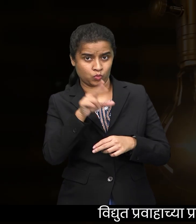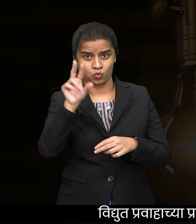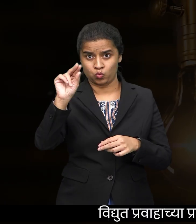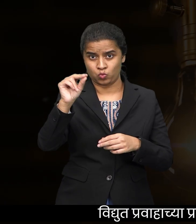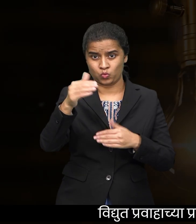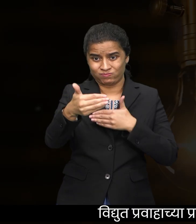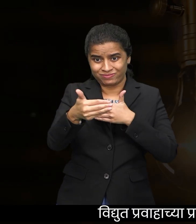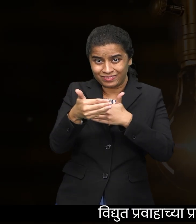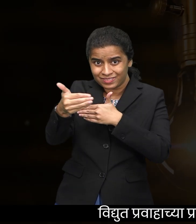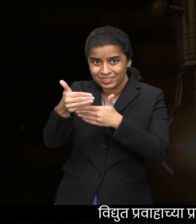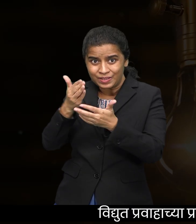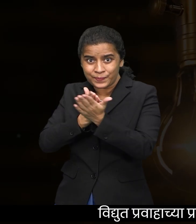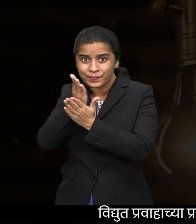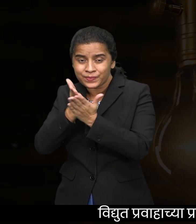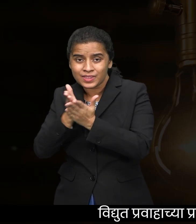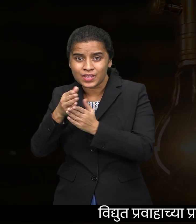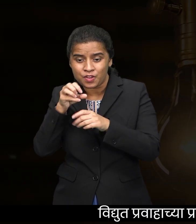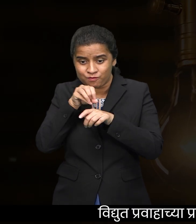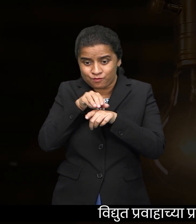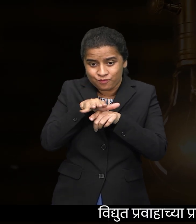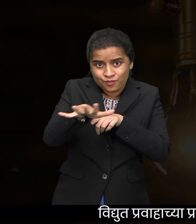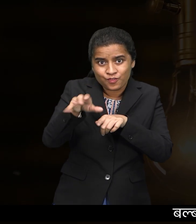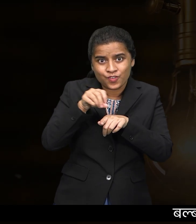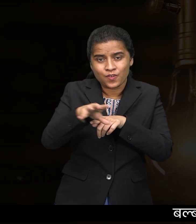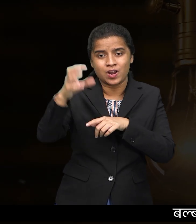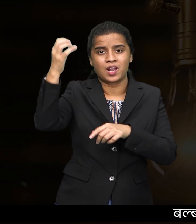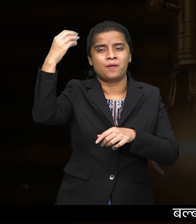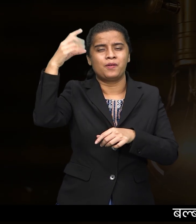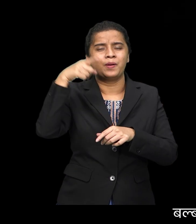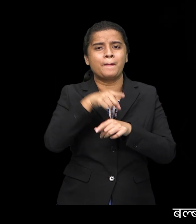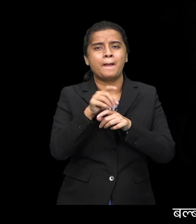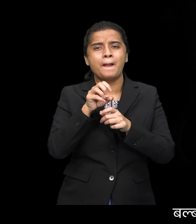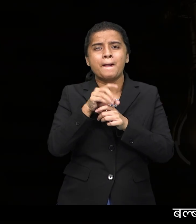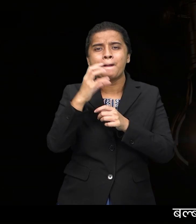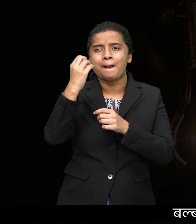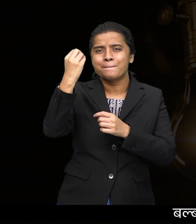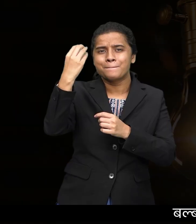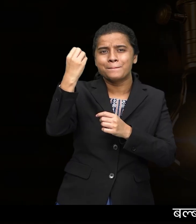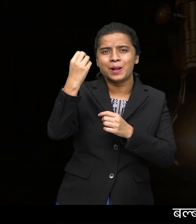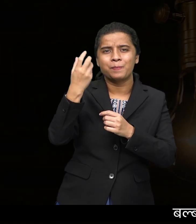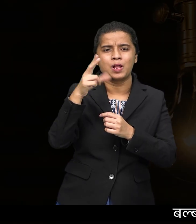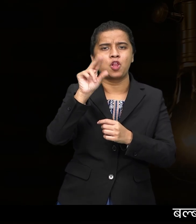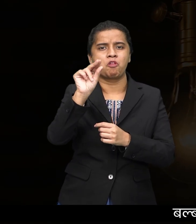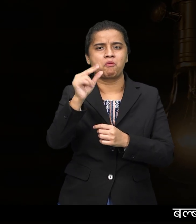प्रवाहाच्या प्रवाहासाठी बंद मार्ग नसल्यास बल्ब चमकत नाही.